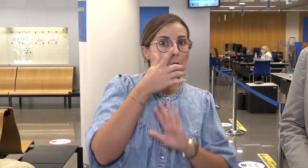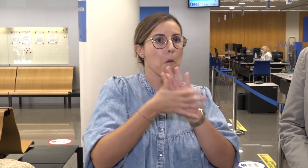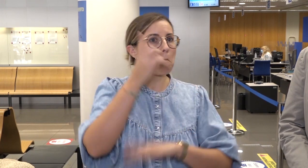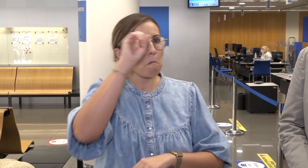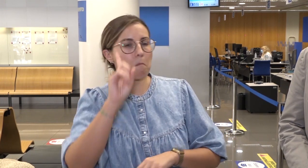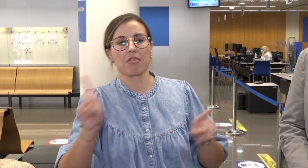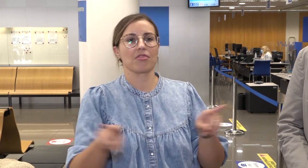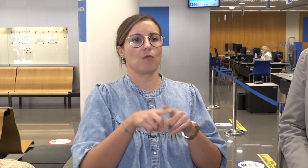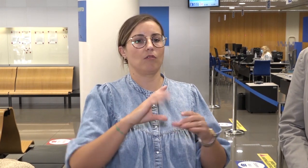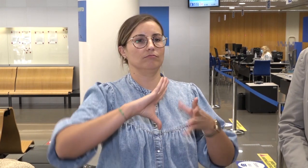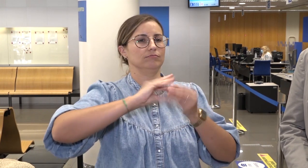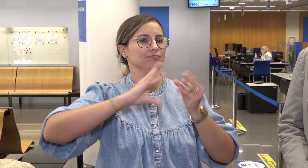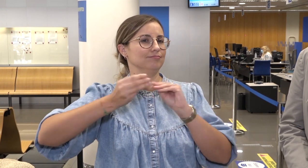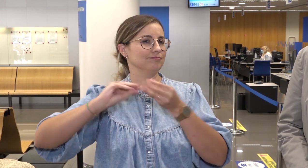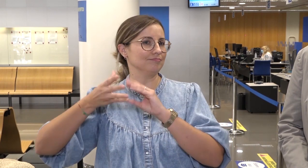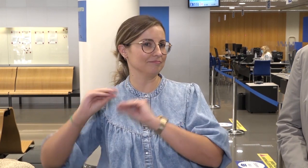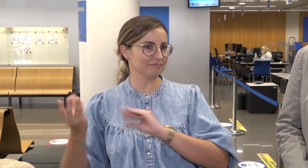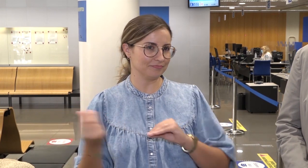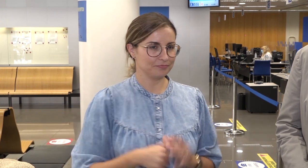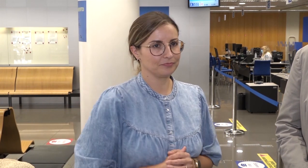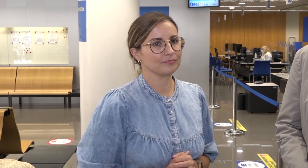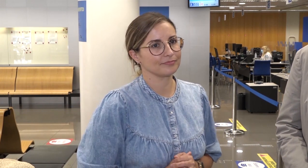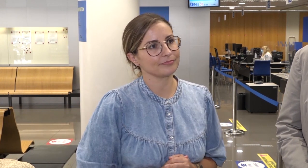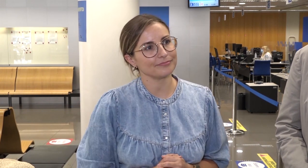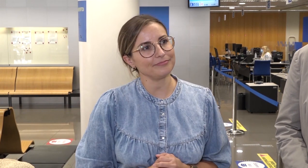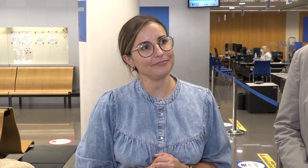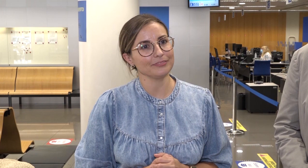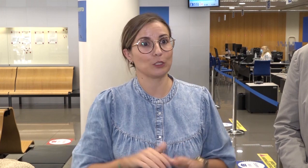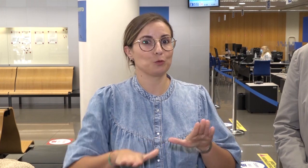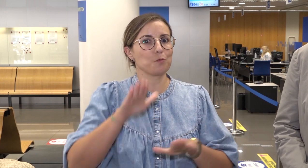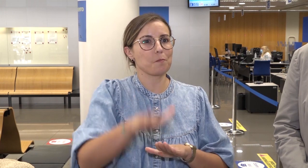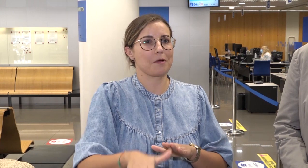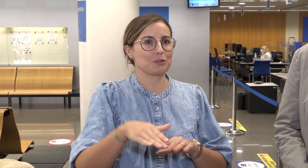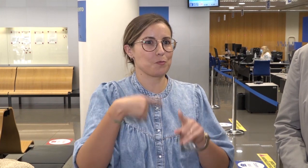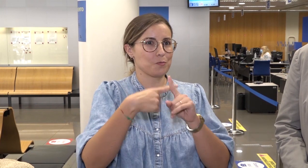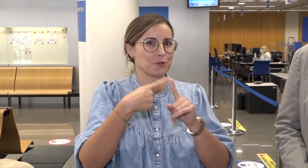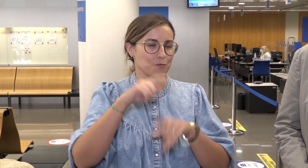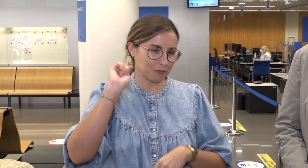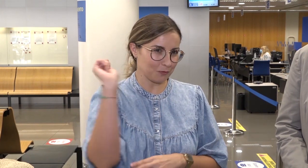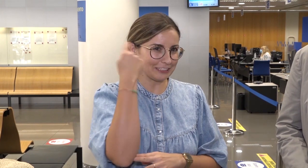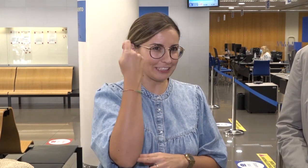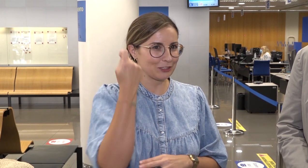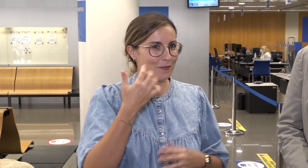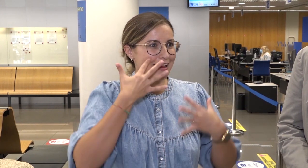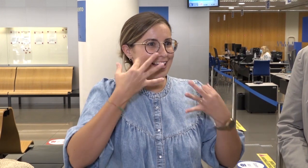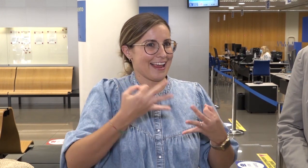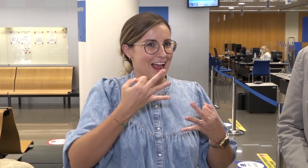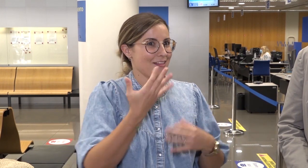igualdad de condiciones que cualquier otra persona. Entonces, es una adaptación perfecta para estos tiempos que vivimos, es un paso, un éxito